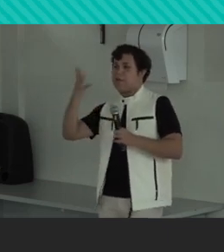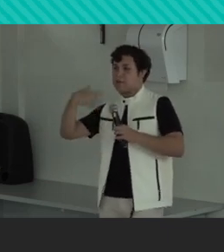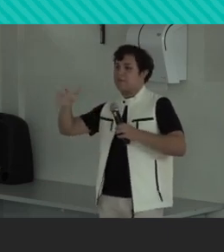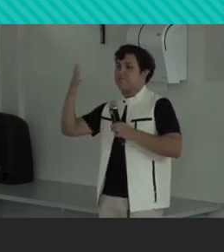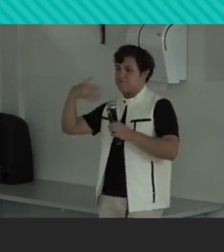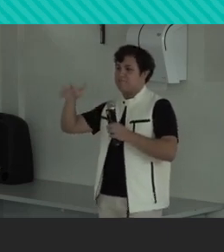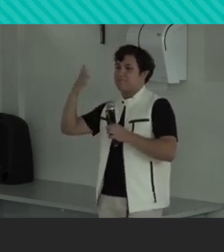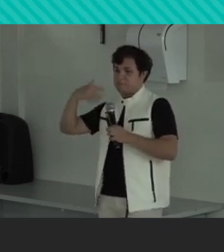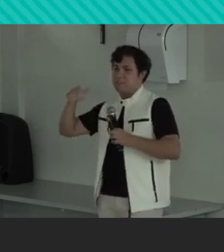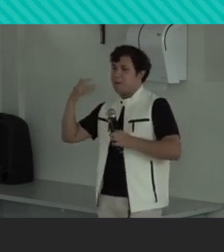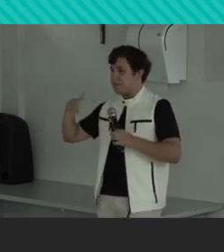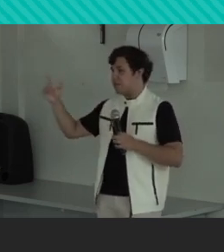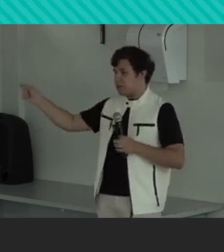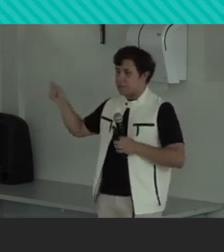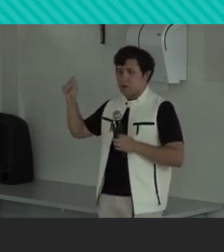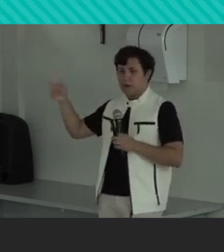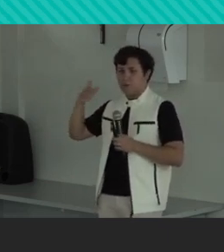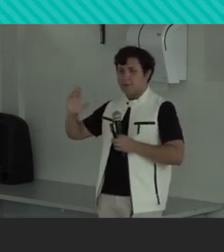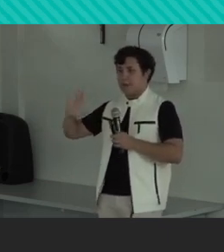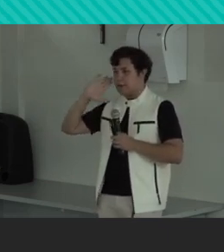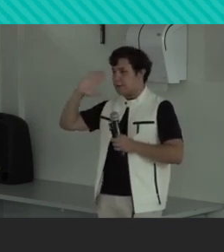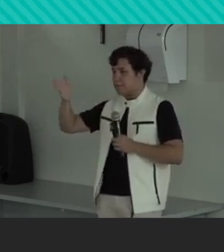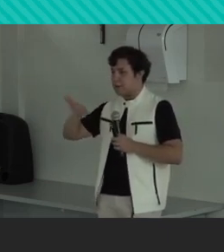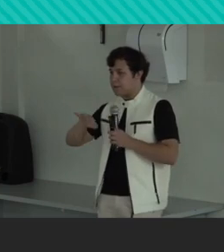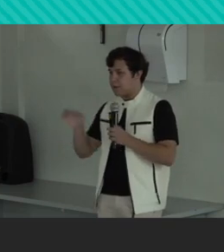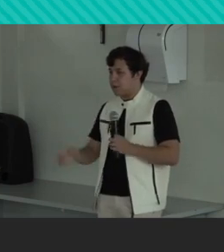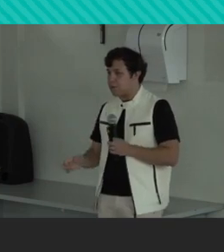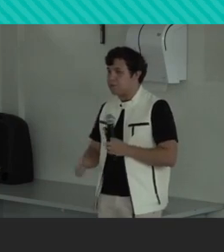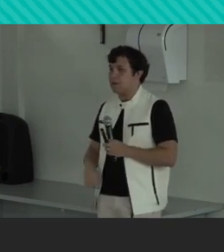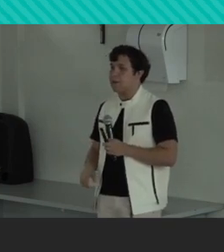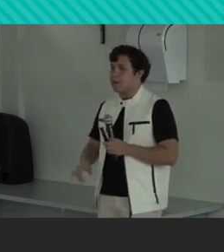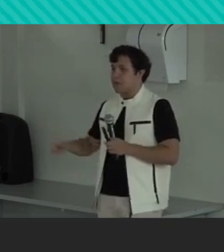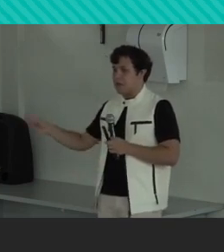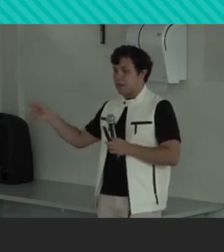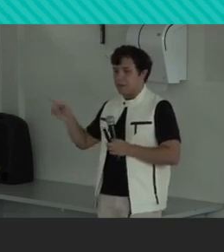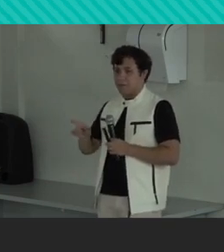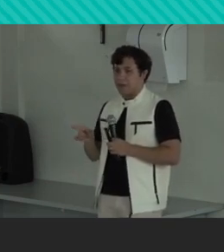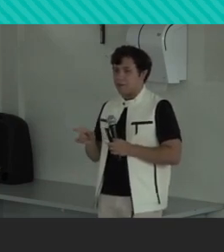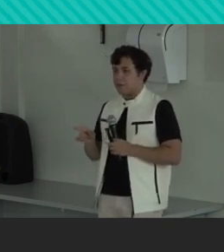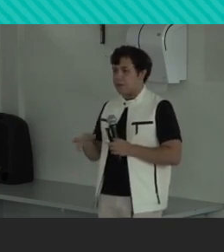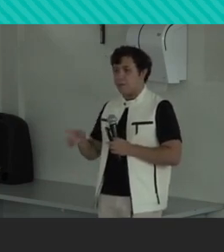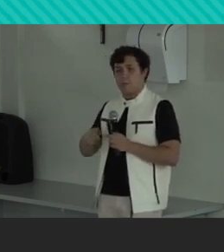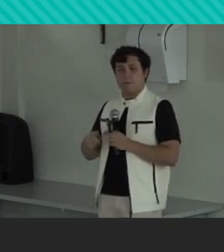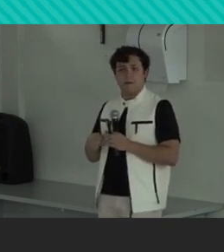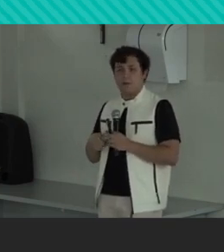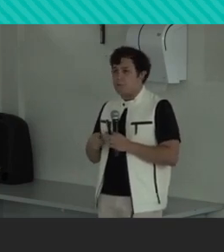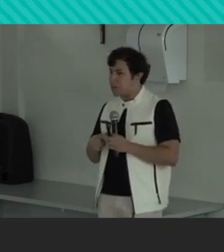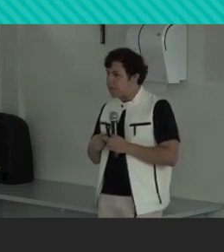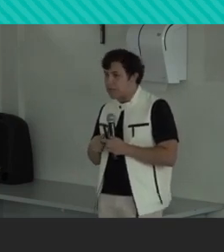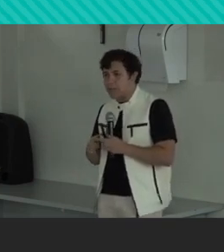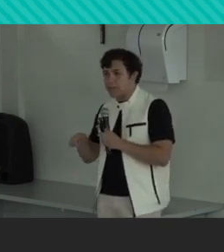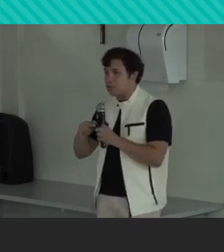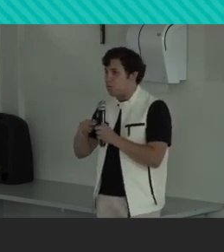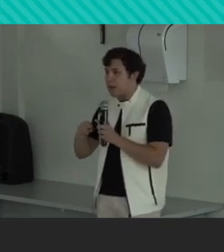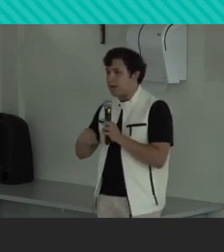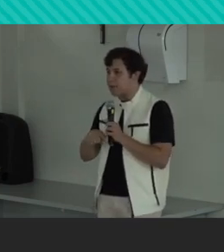intérprete. El maestro dice, hola, ¿cómo están? El intérprete dice, hola, ¿cómo están? El maestro dice, hoy vamos a ver algo de matemáticas, suma,